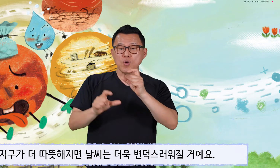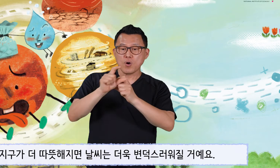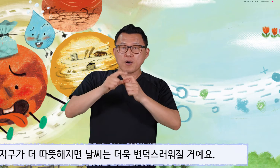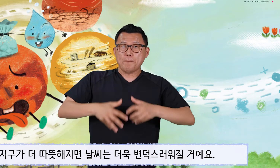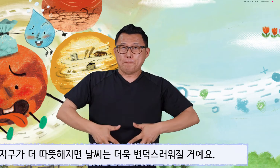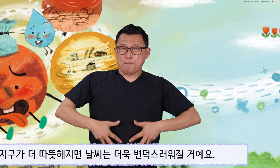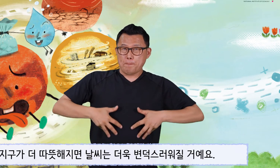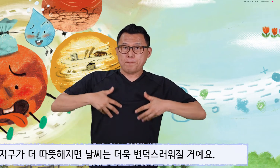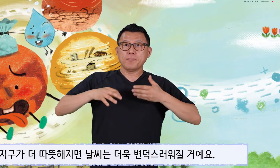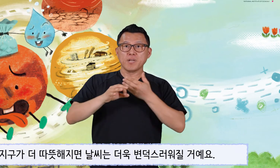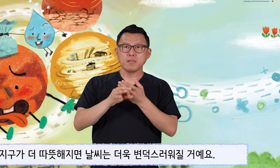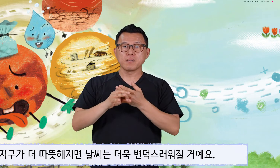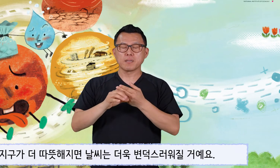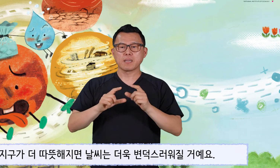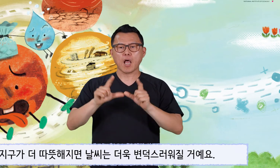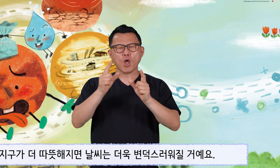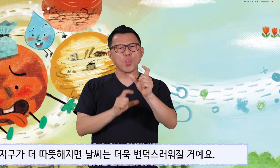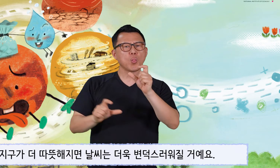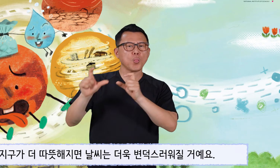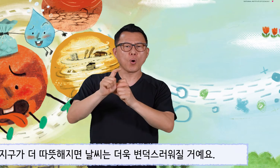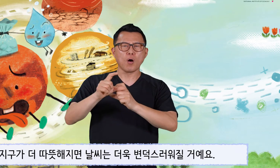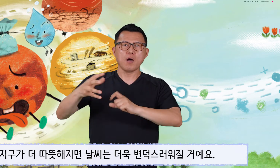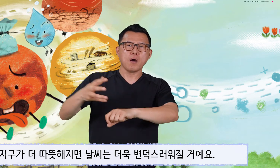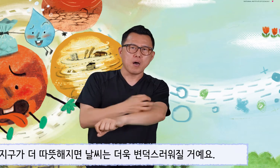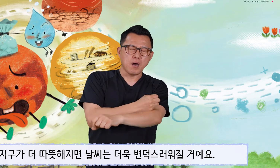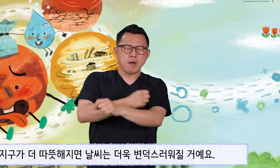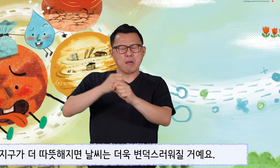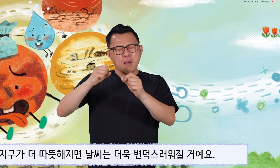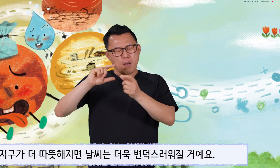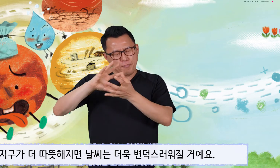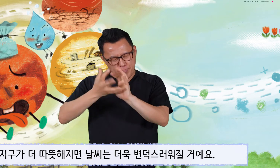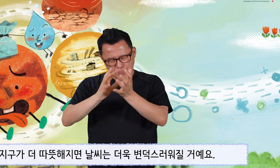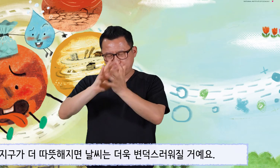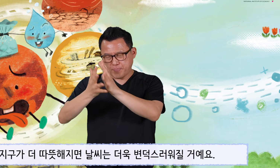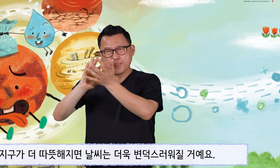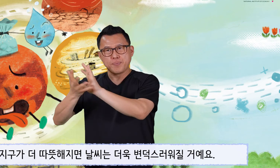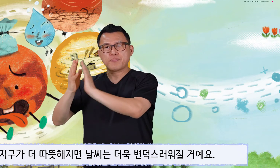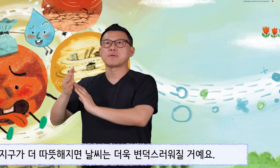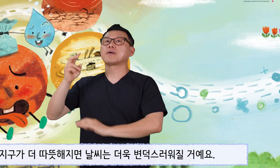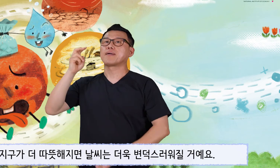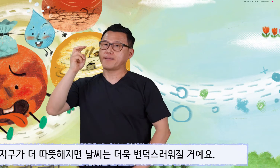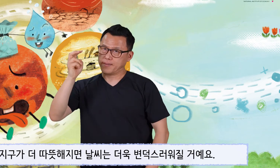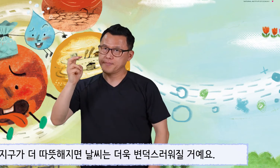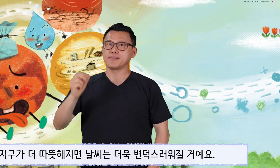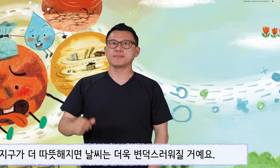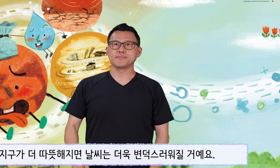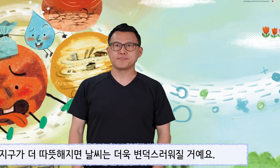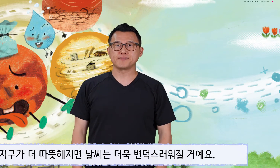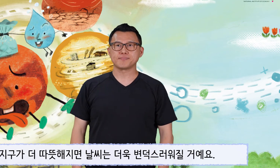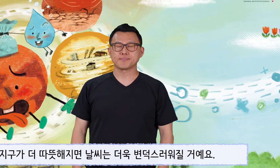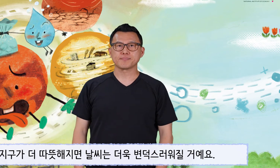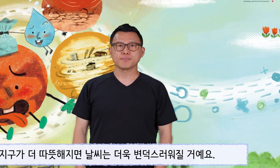지구가 더 따뜻해지면 날씨는 더욱 변덕스러워질 거예요.